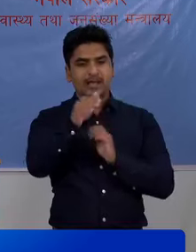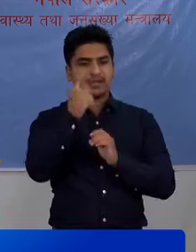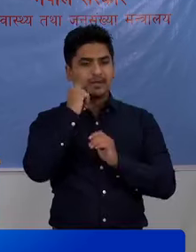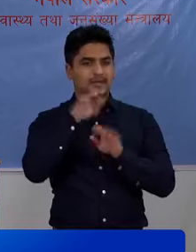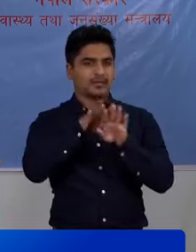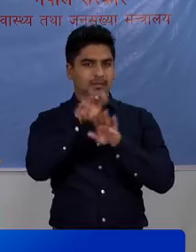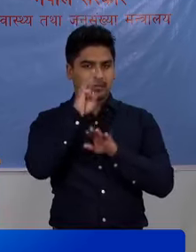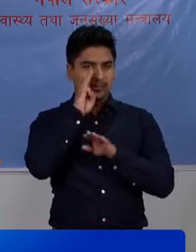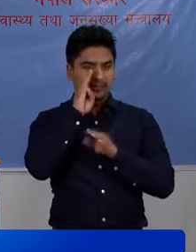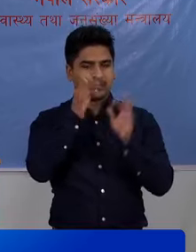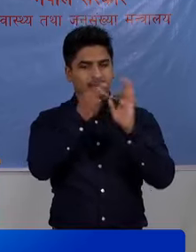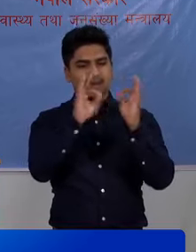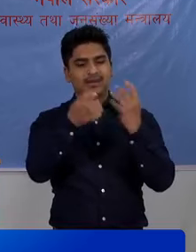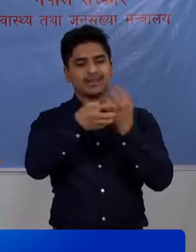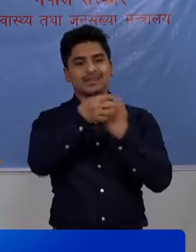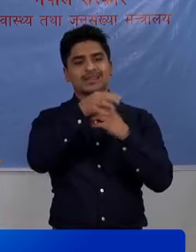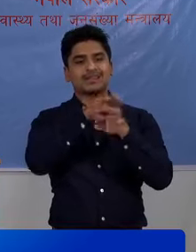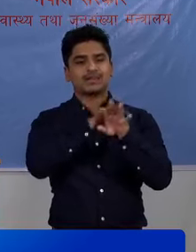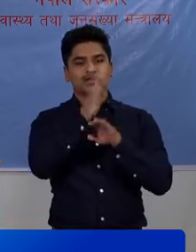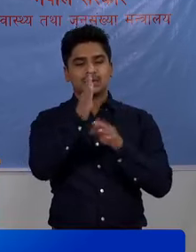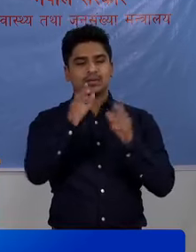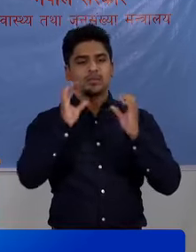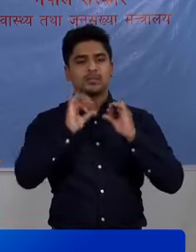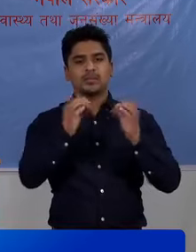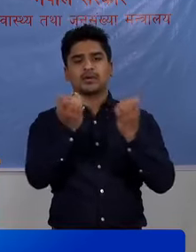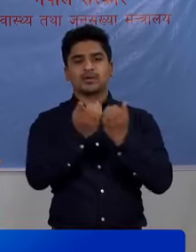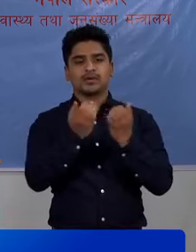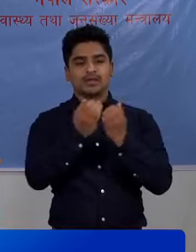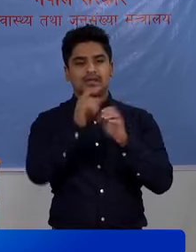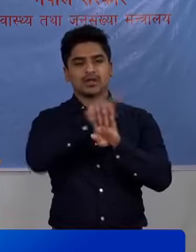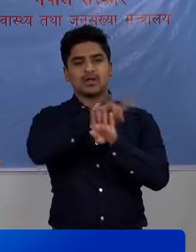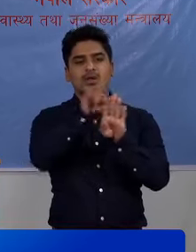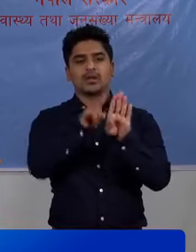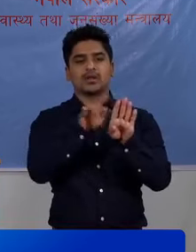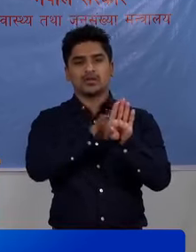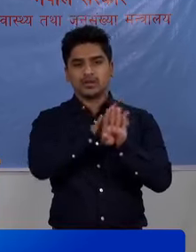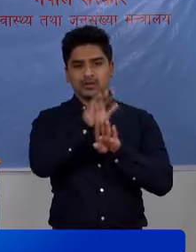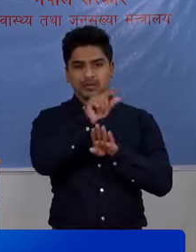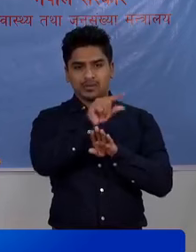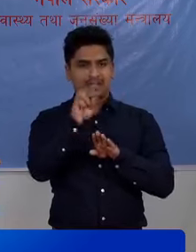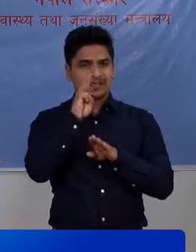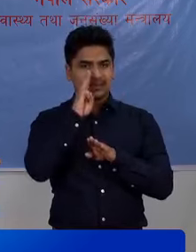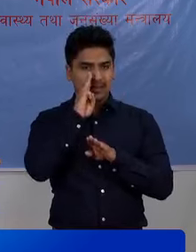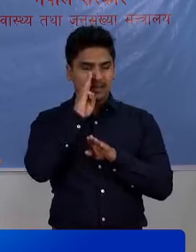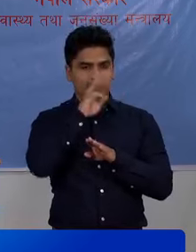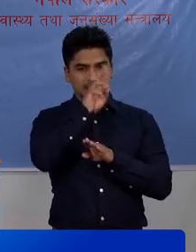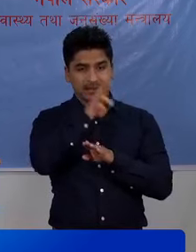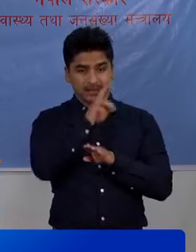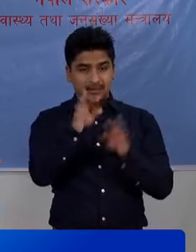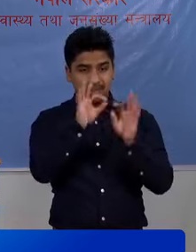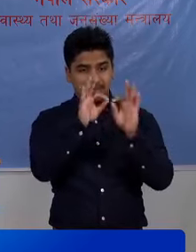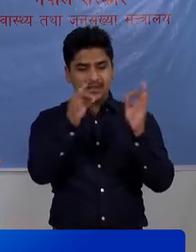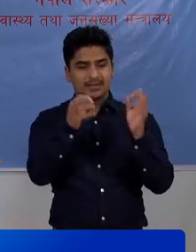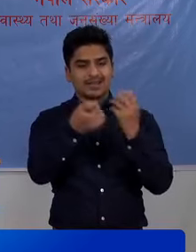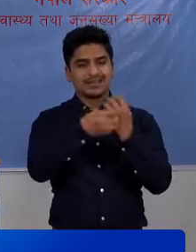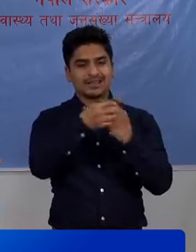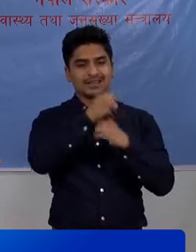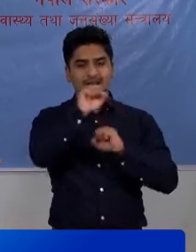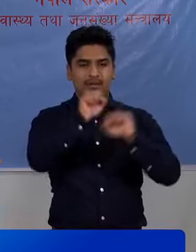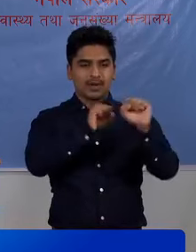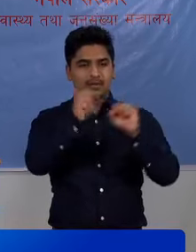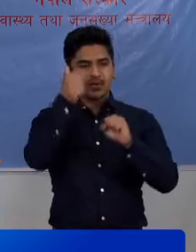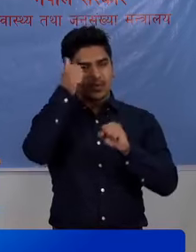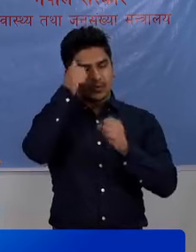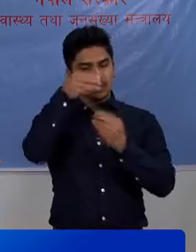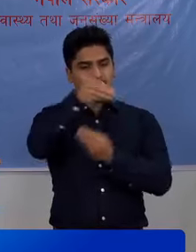मा बिविन्न देश ले अपनाउनु परने रन्नीती हरुको विशाय मा रा बिविन्न देश हरुको आपनो